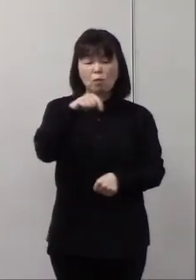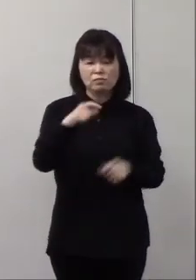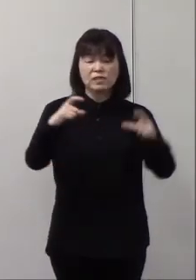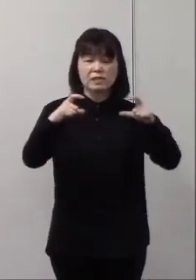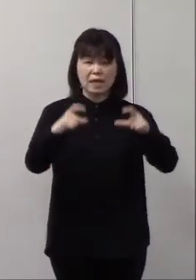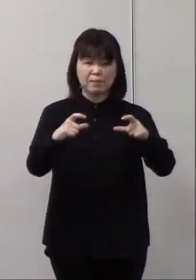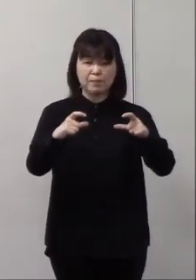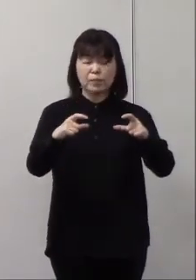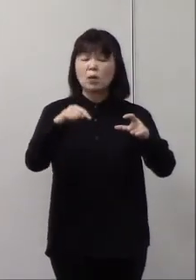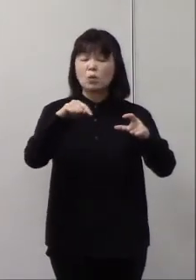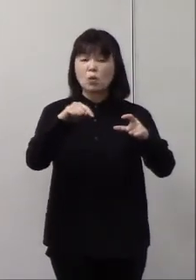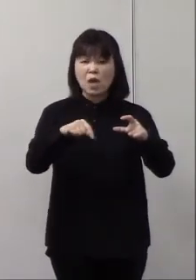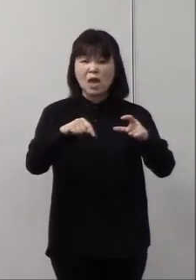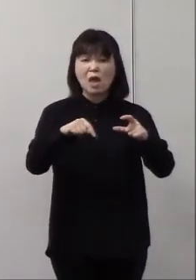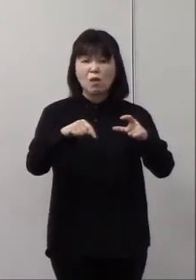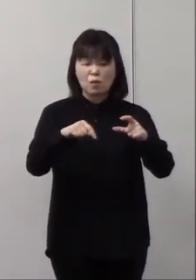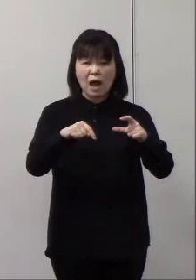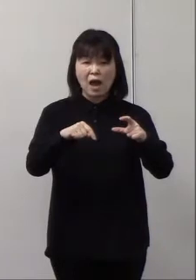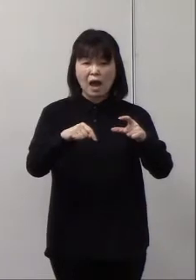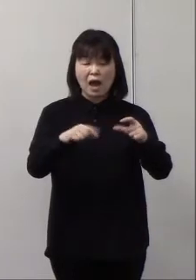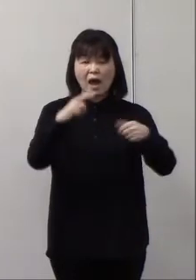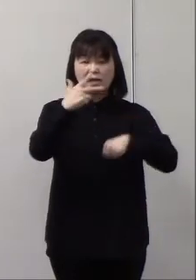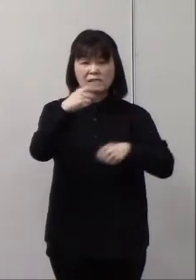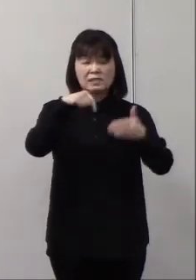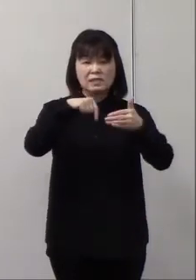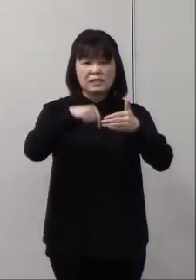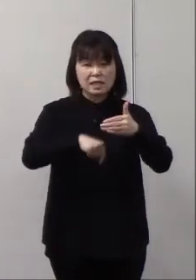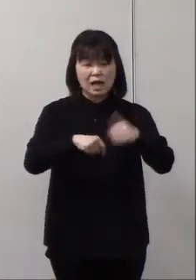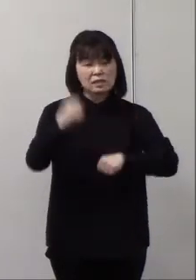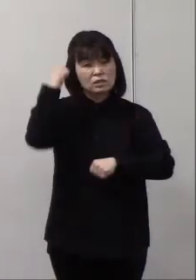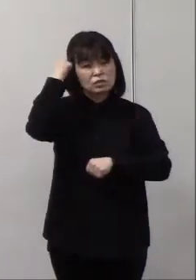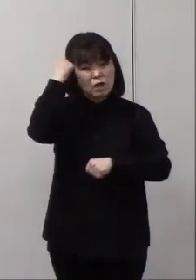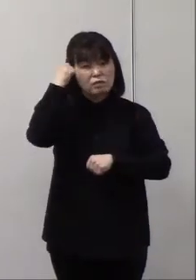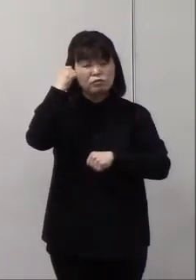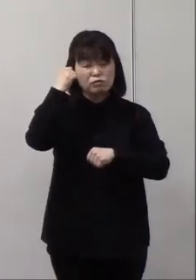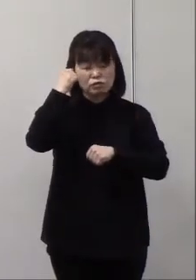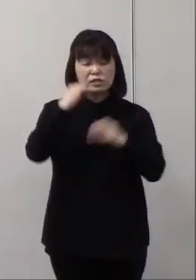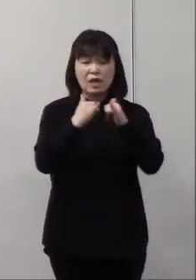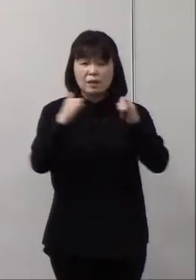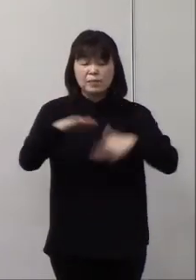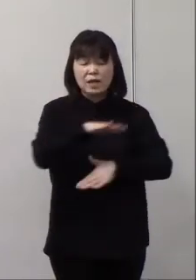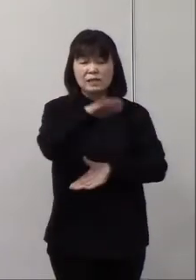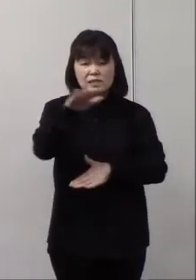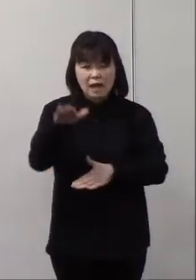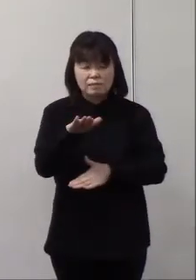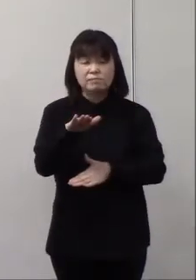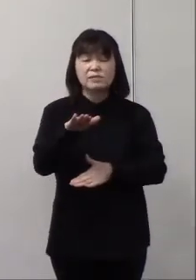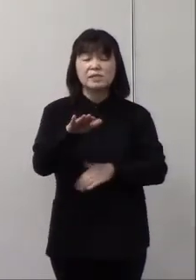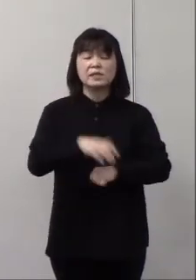市内に宿泊していただいた皆さんに、